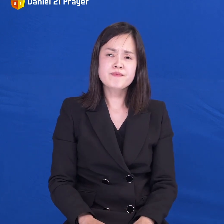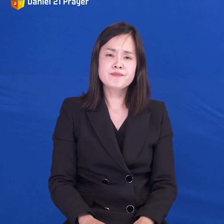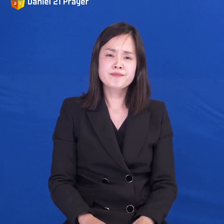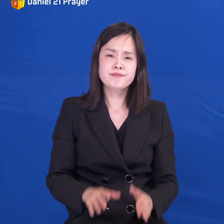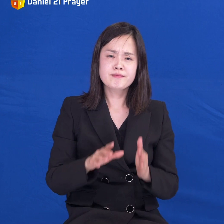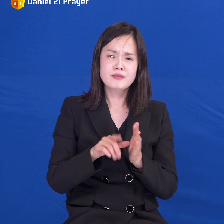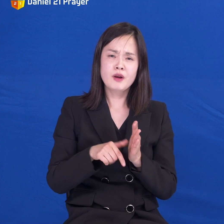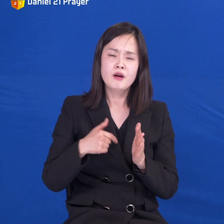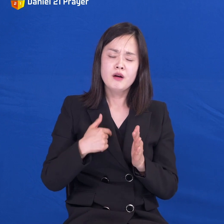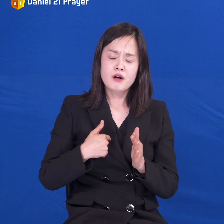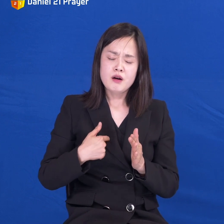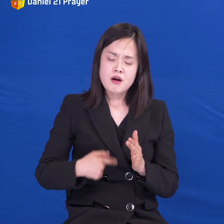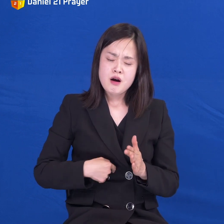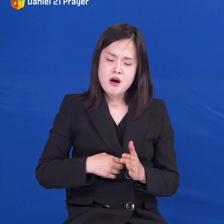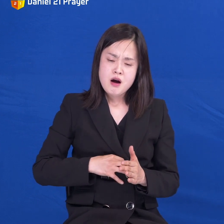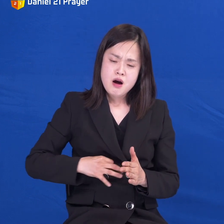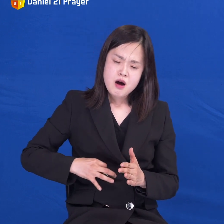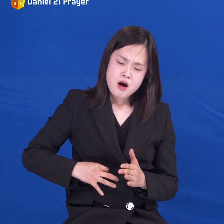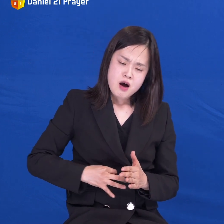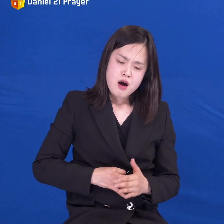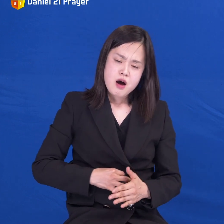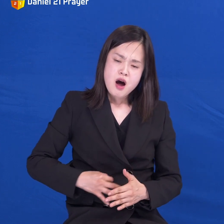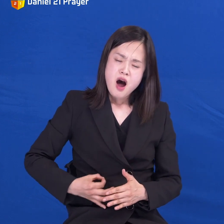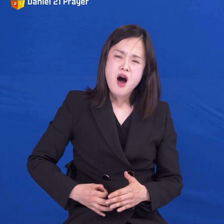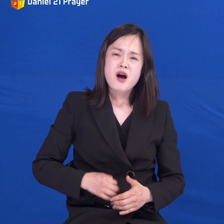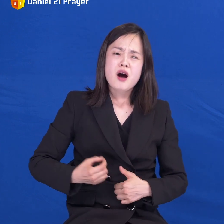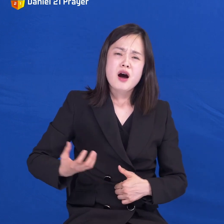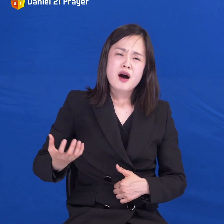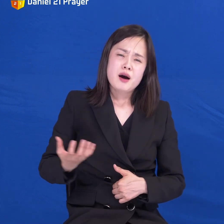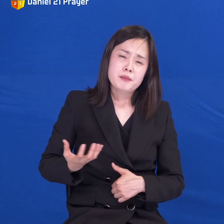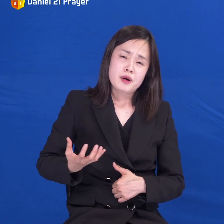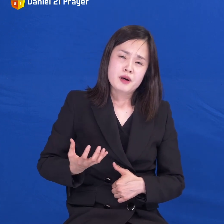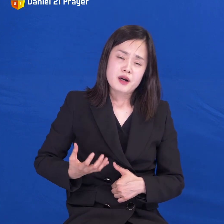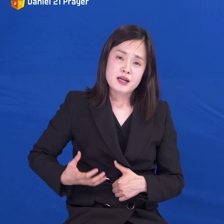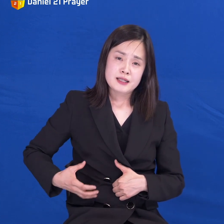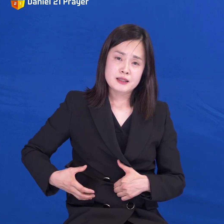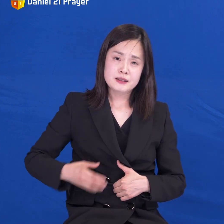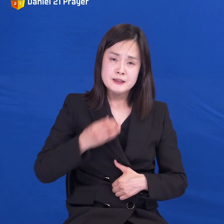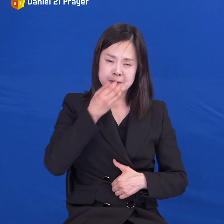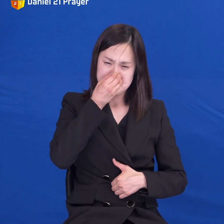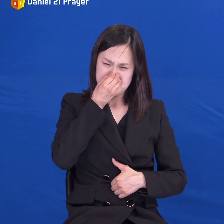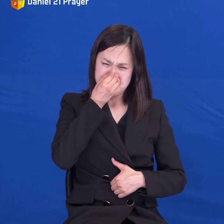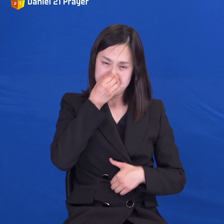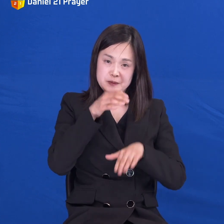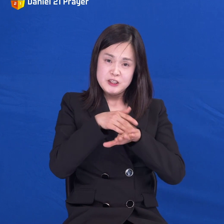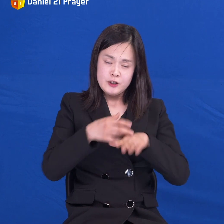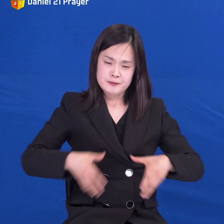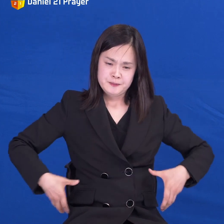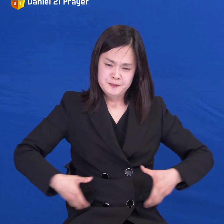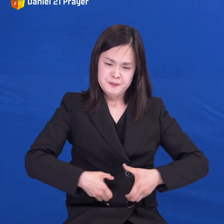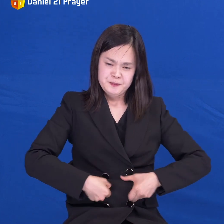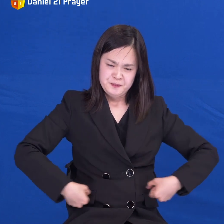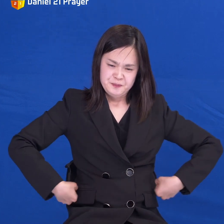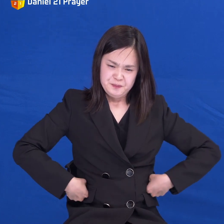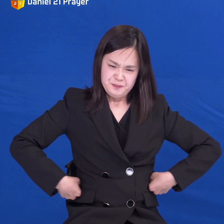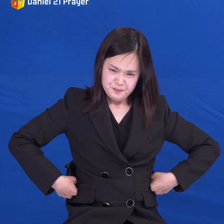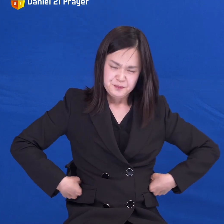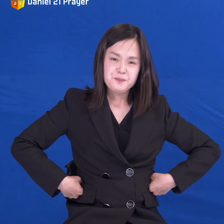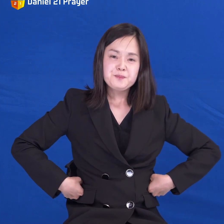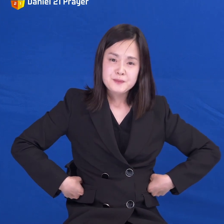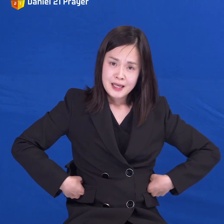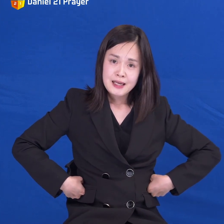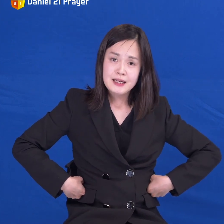들어요. 복대를 3개 했어요. 그리고 말레이시아로 갔어요.